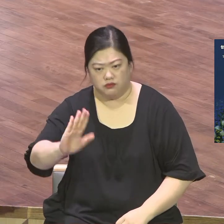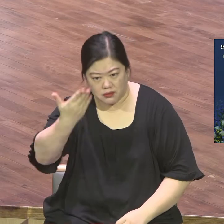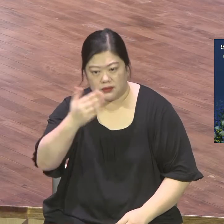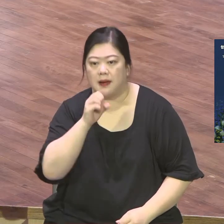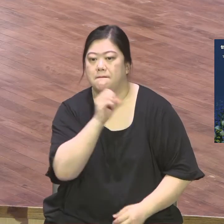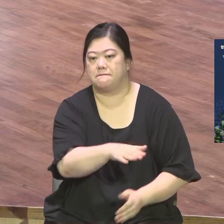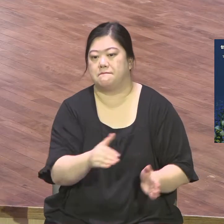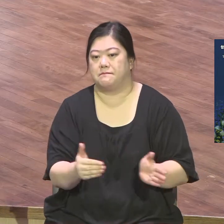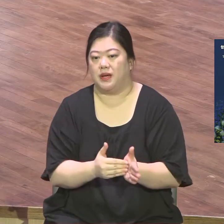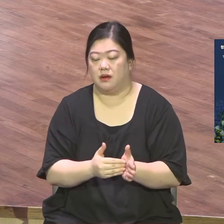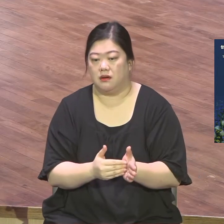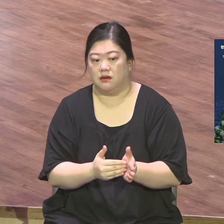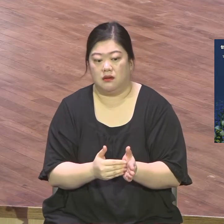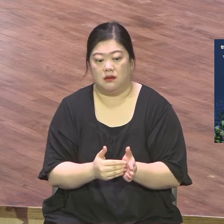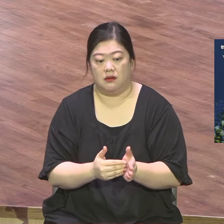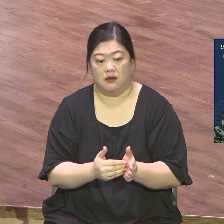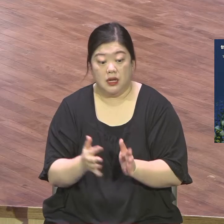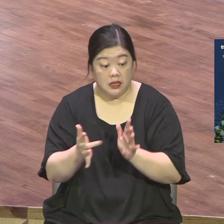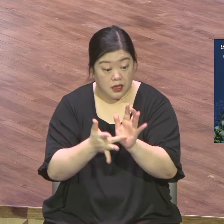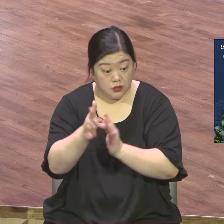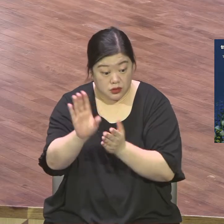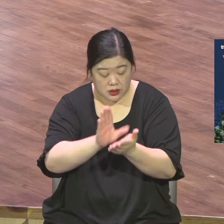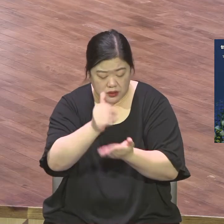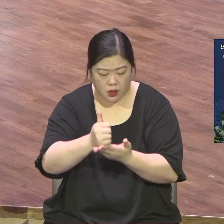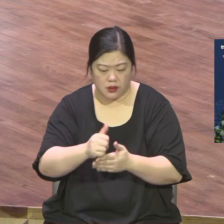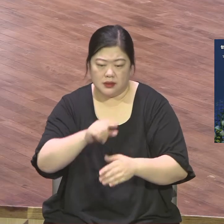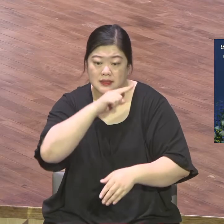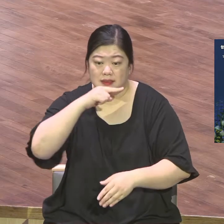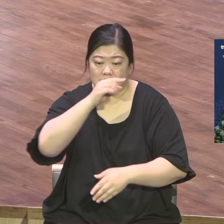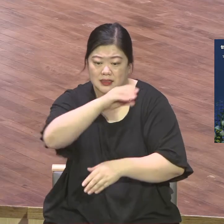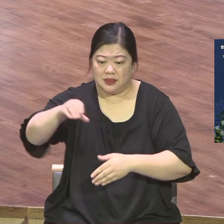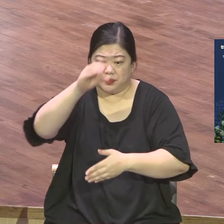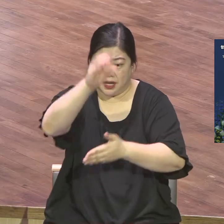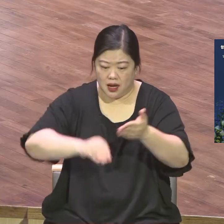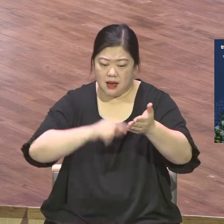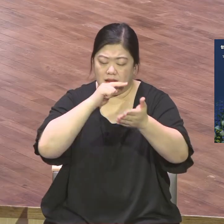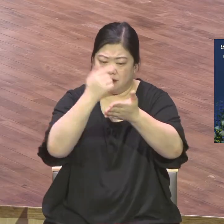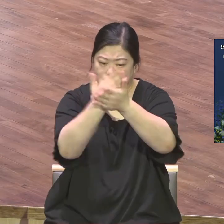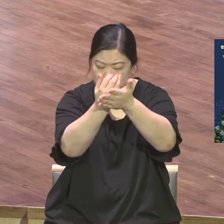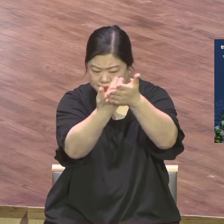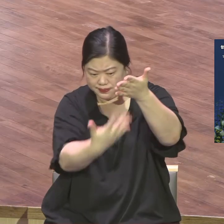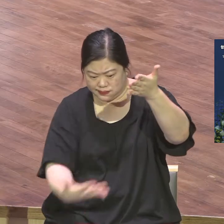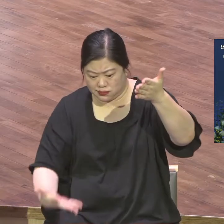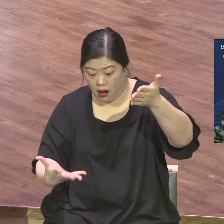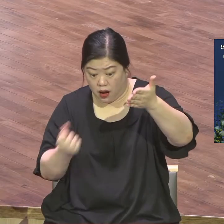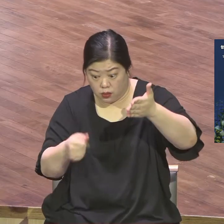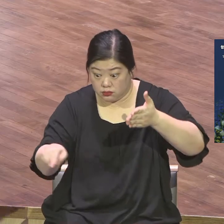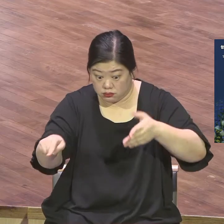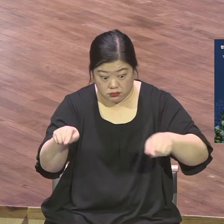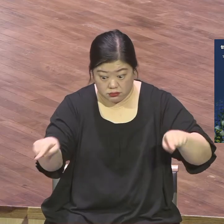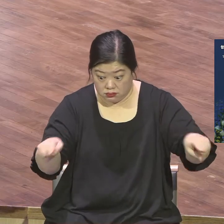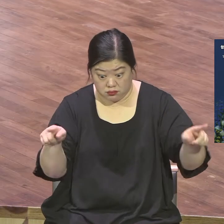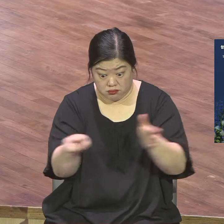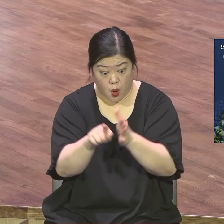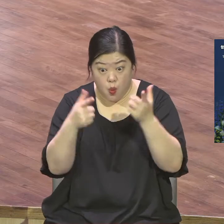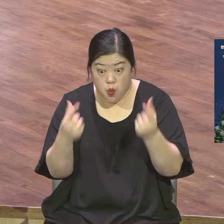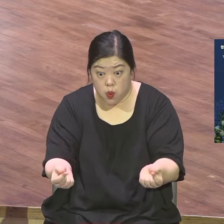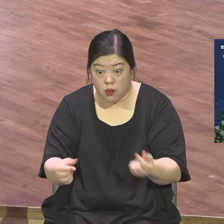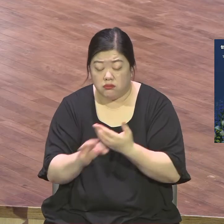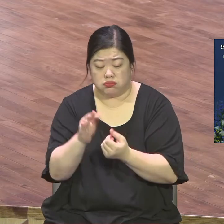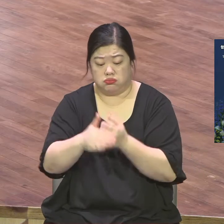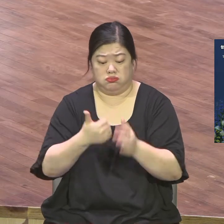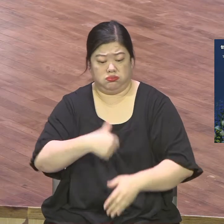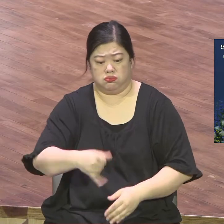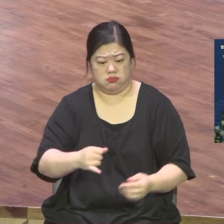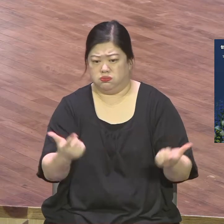예수 그리스도의 값으로 환산할 수 없는 희생을 통해서 주어진 이 축복, 하나님의 자녀는 살아온